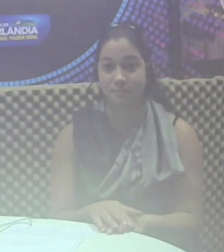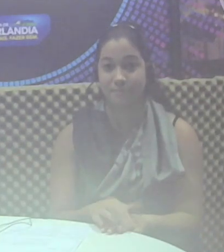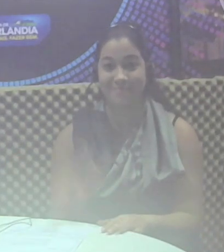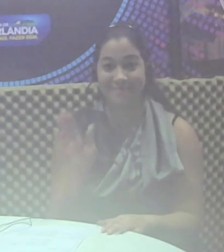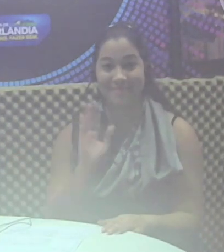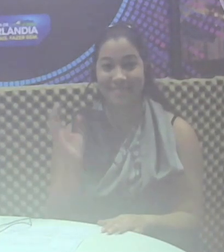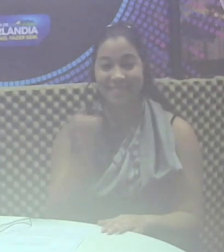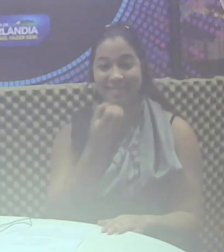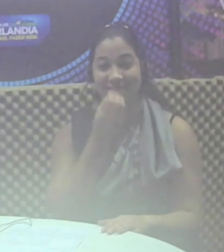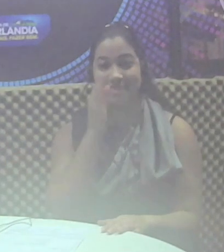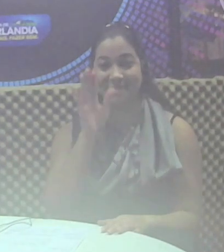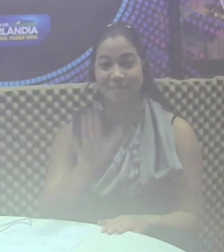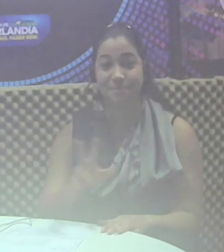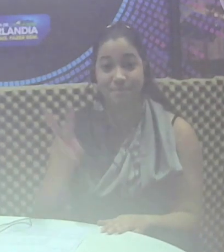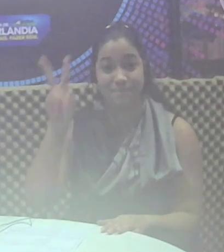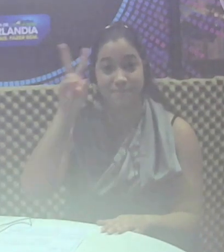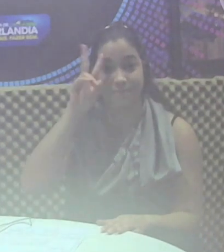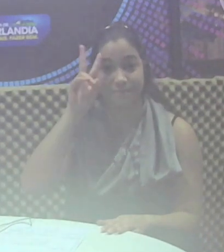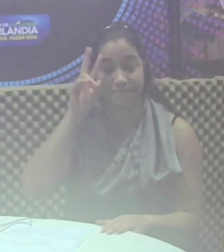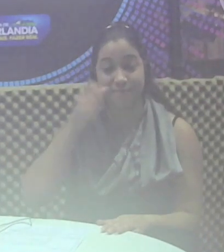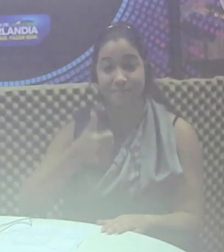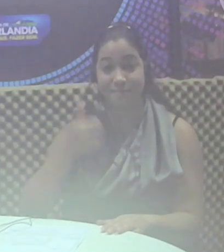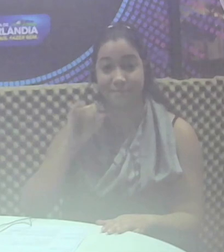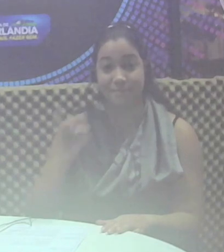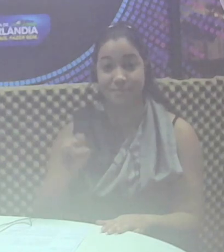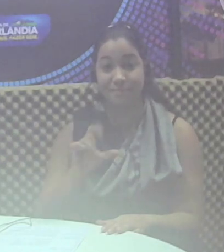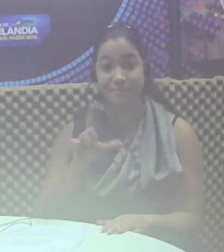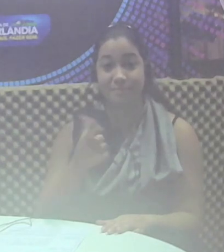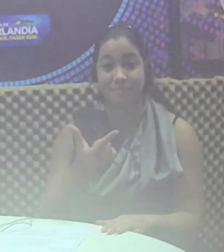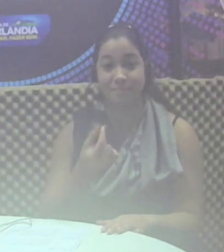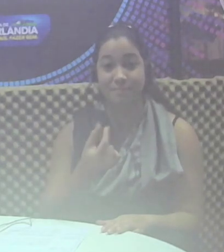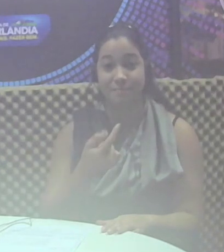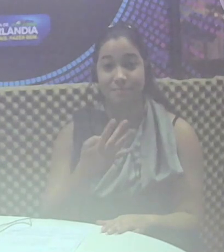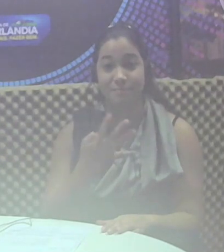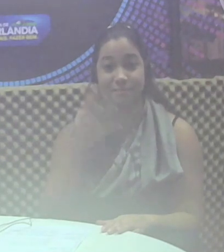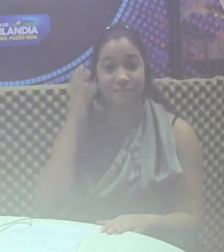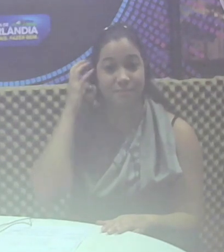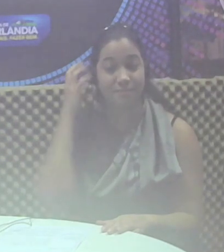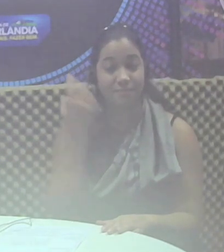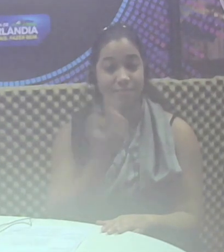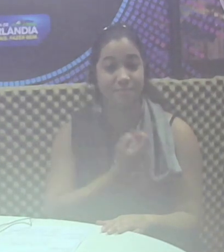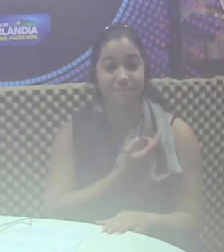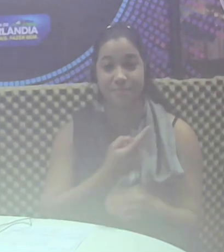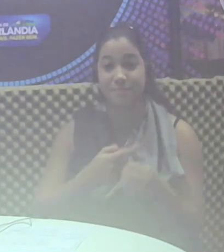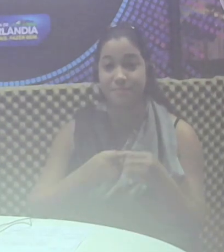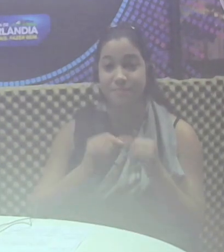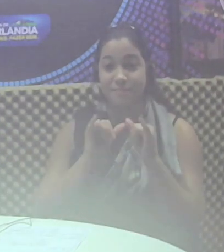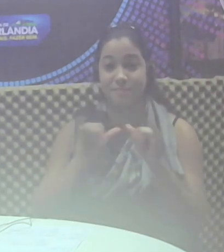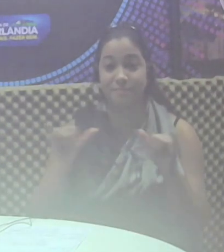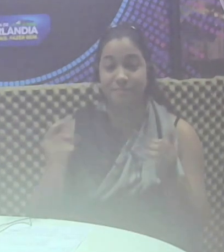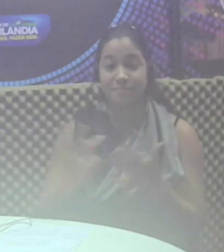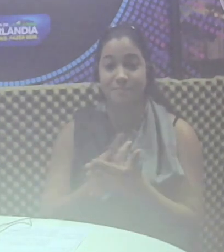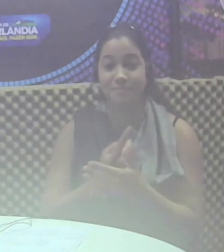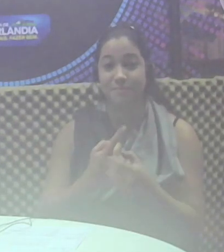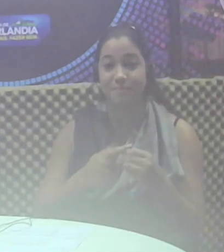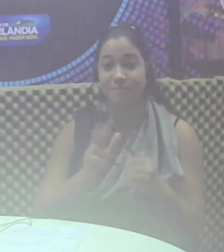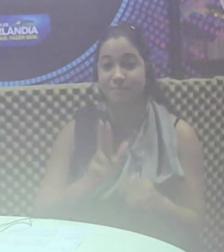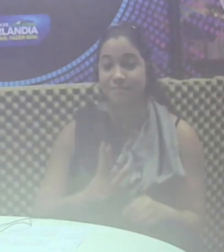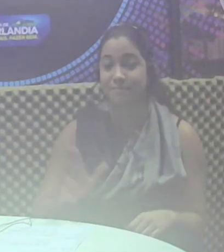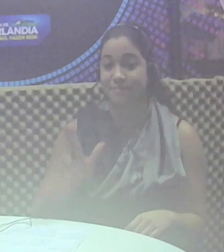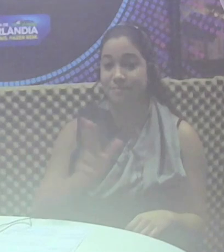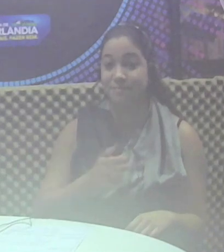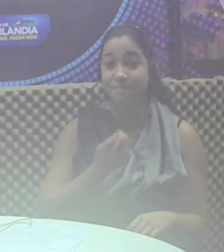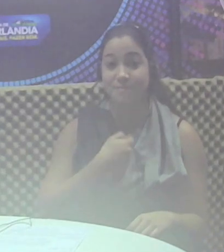Olá, boa tarde. Hoje é segunda-feira, dia 1 de julho de 2024. Está no ar a Rádio Nossa Cidade com um boletim de notícias sobre o que de